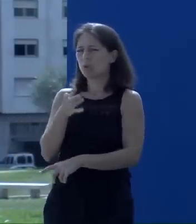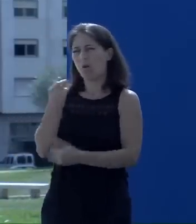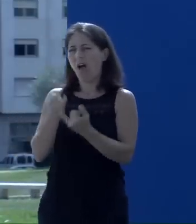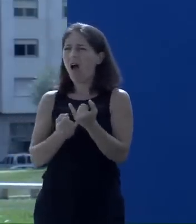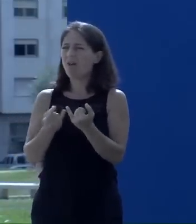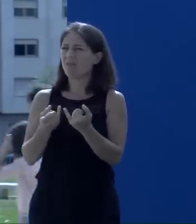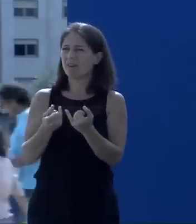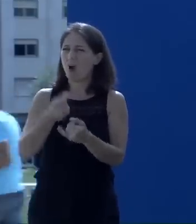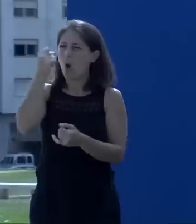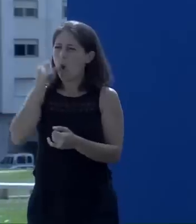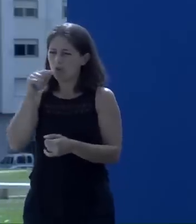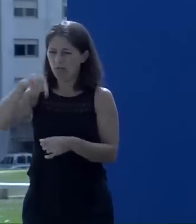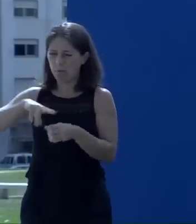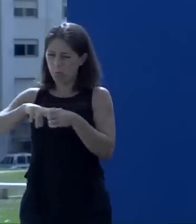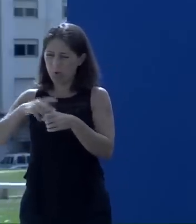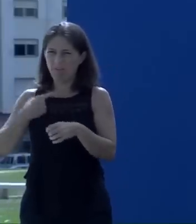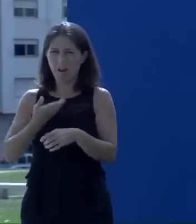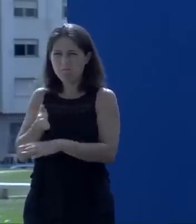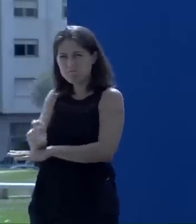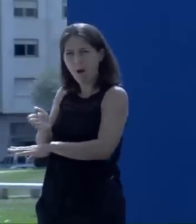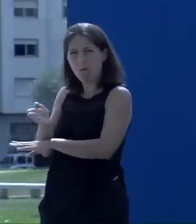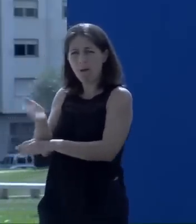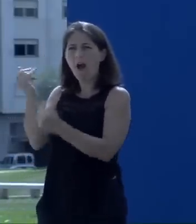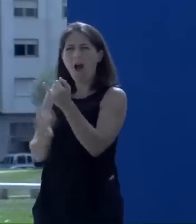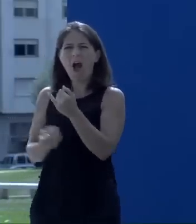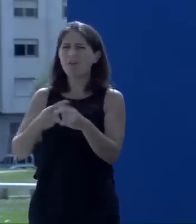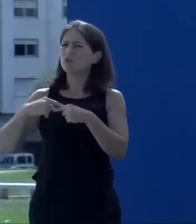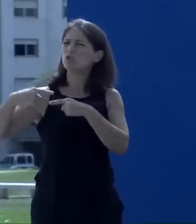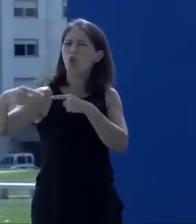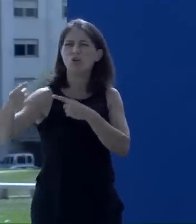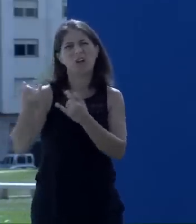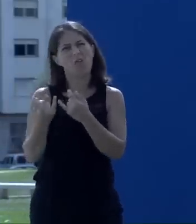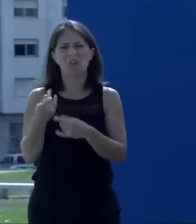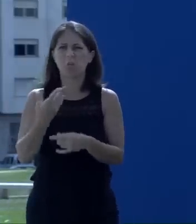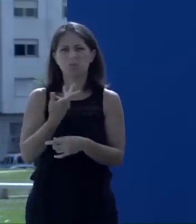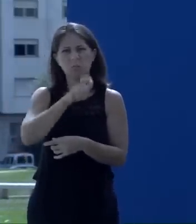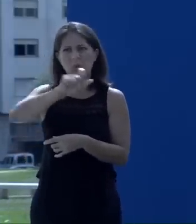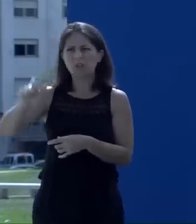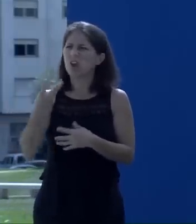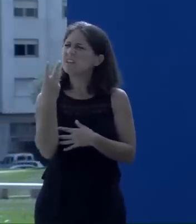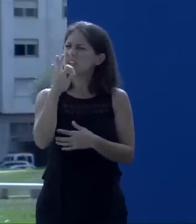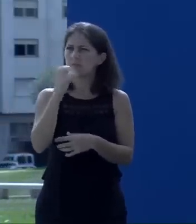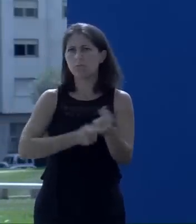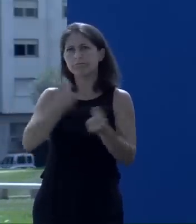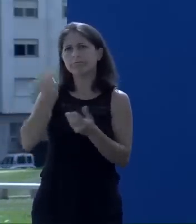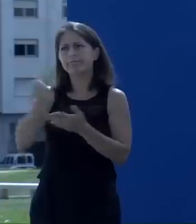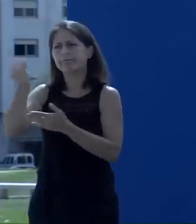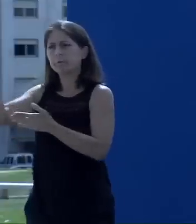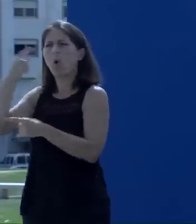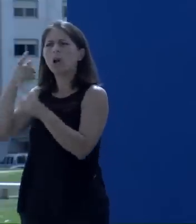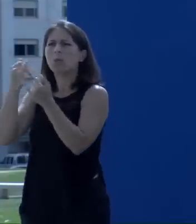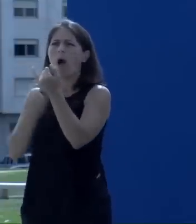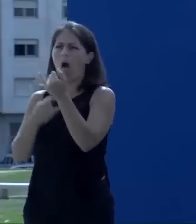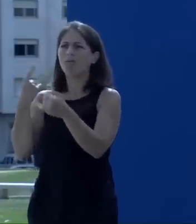agredida provincia de Ourense vense obrigadas a marchar todos os días 30 persoas na procura dunha oportunidade laboral, porque